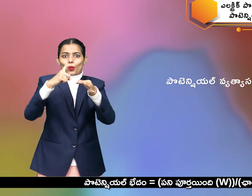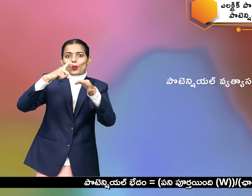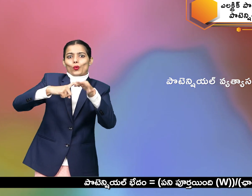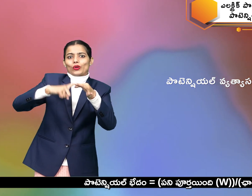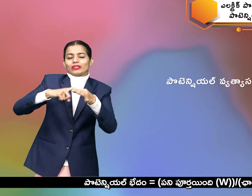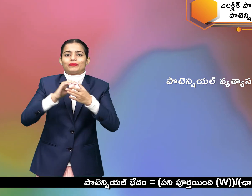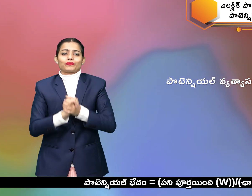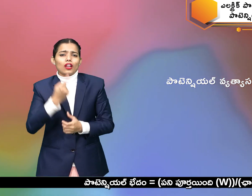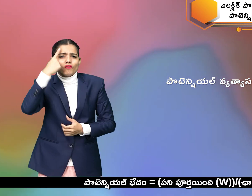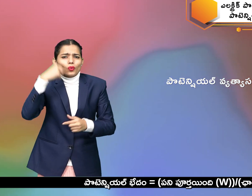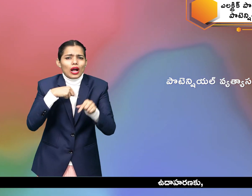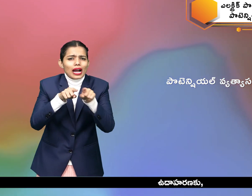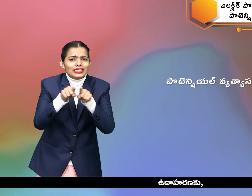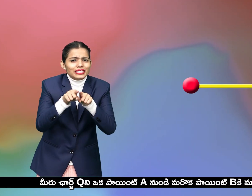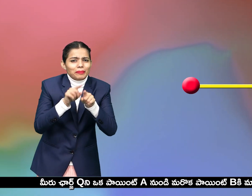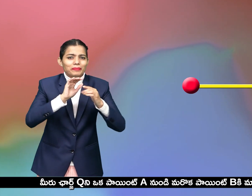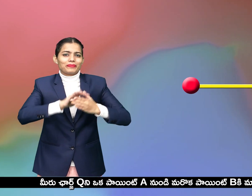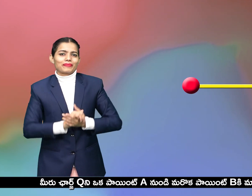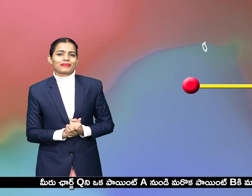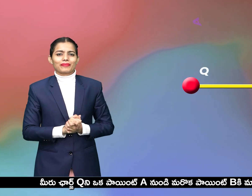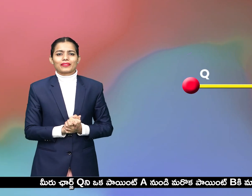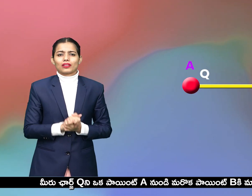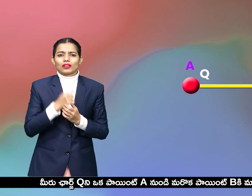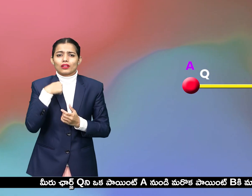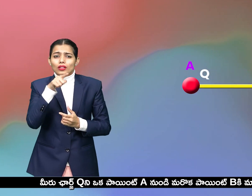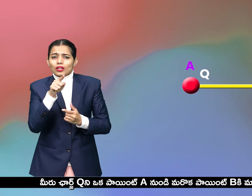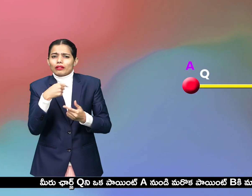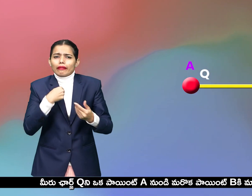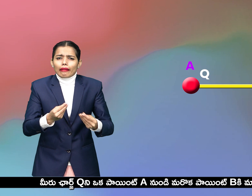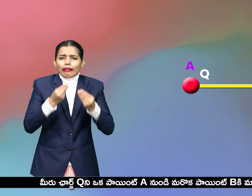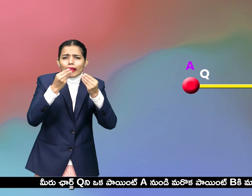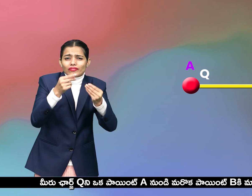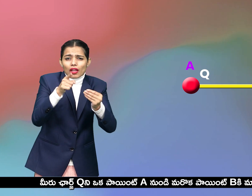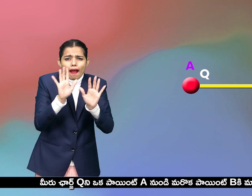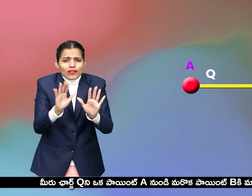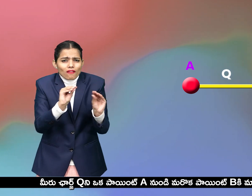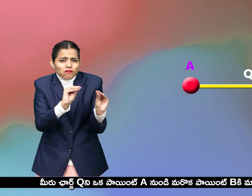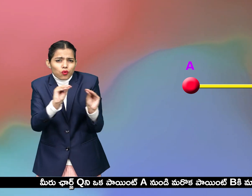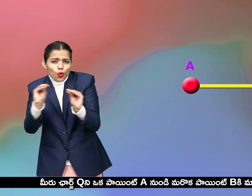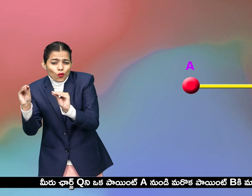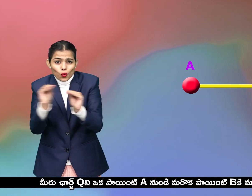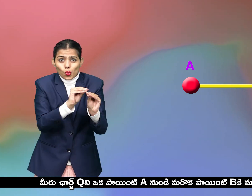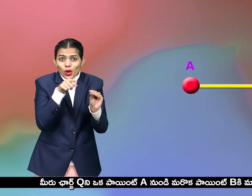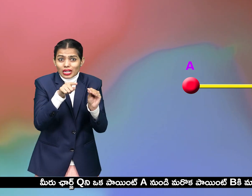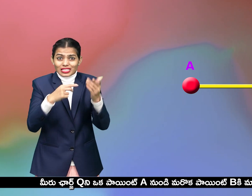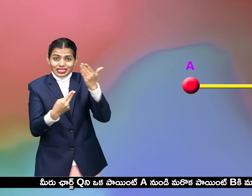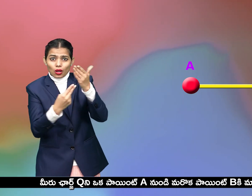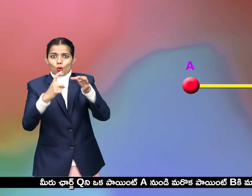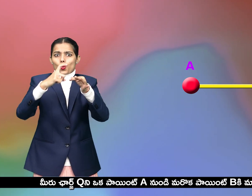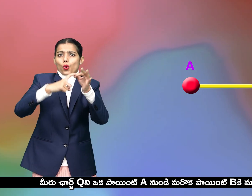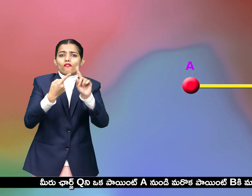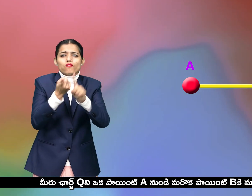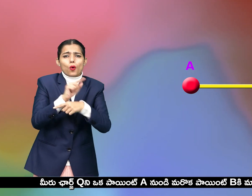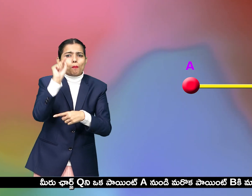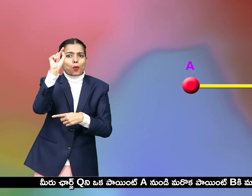W/ఛార్జ్ Q. ఉదాహరణకు మీరు ఛార్జ్ Qని ఒక పాయింట్ A నుండి మరొక పాయింట్ Bకు మార్చారని